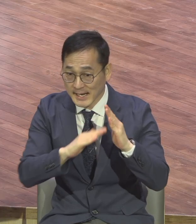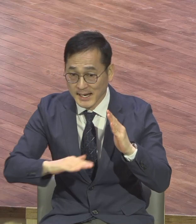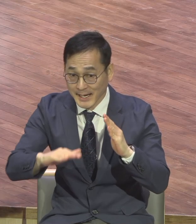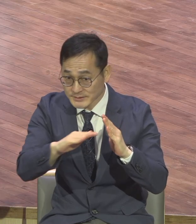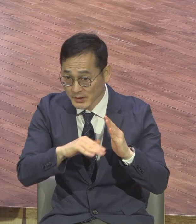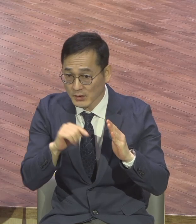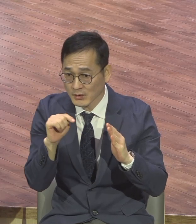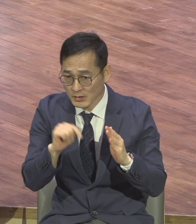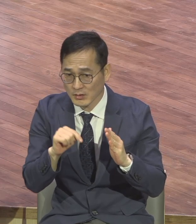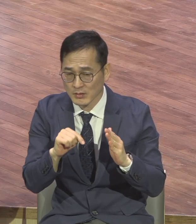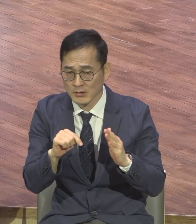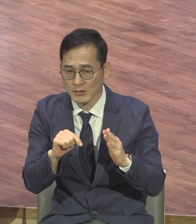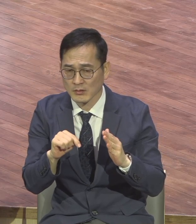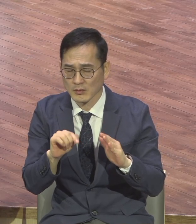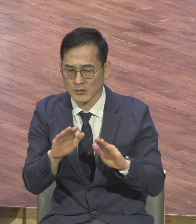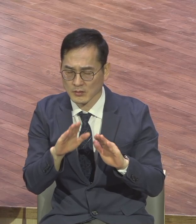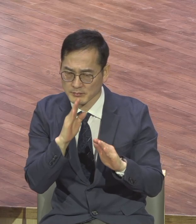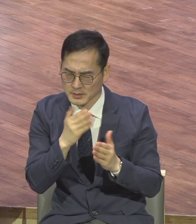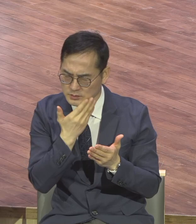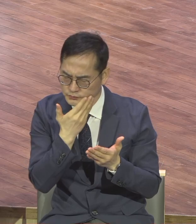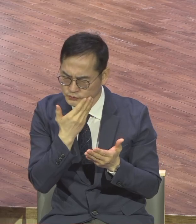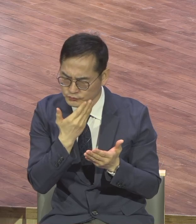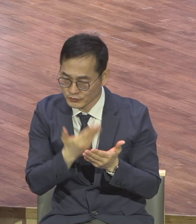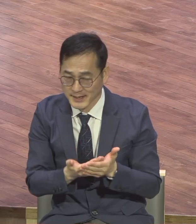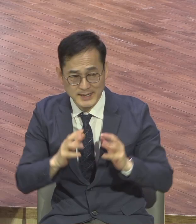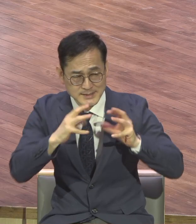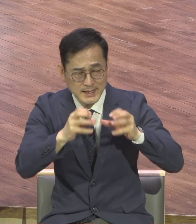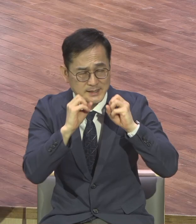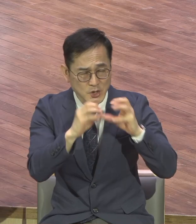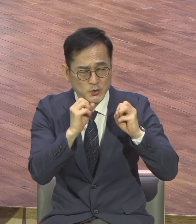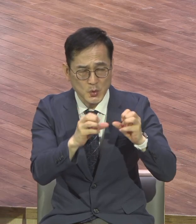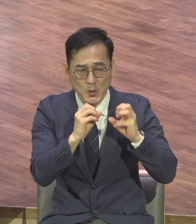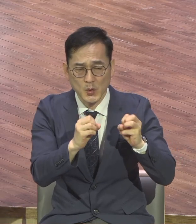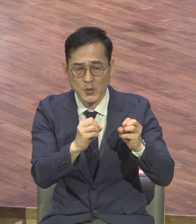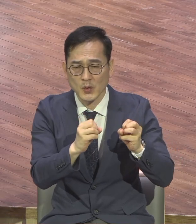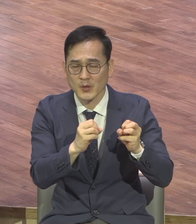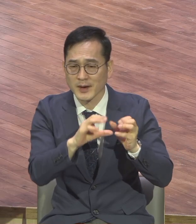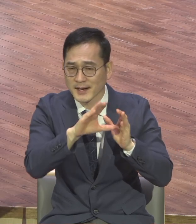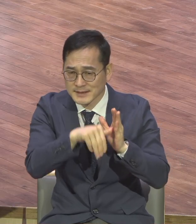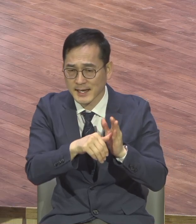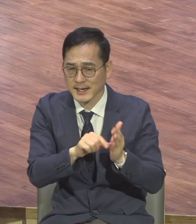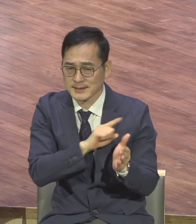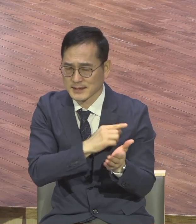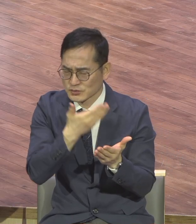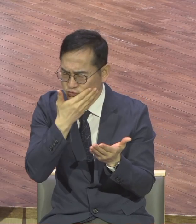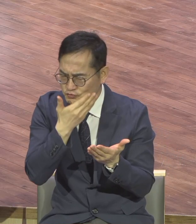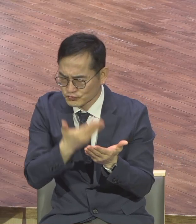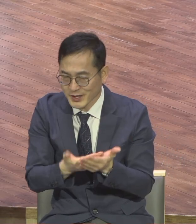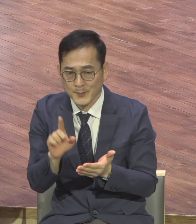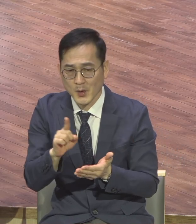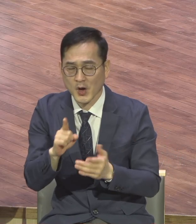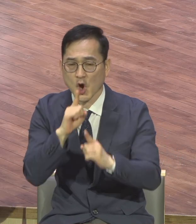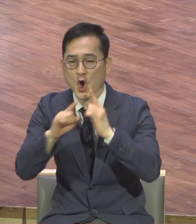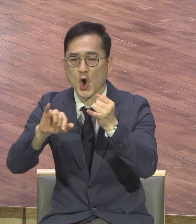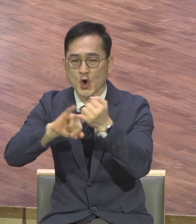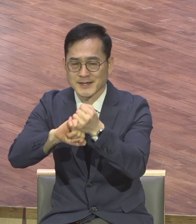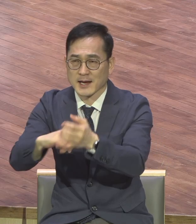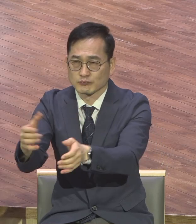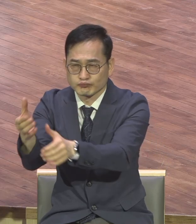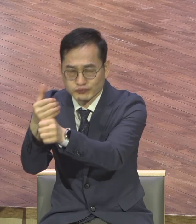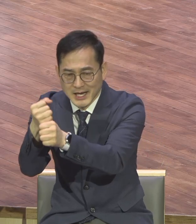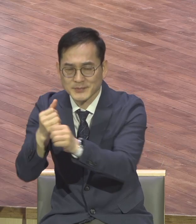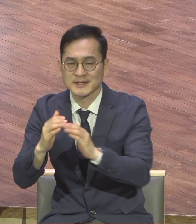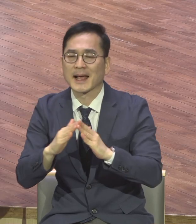않는데 세계 선교를 하기 위해서 중요한 플랫폼이 뭐냐, 언약 붙잡은